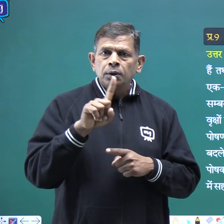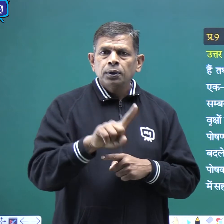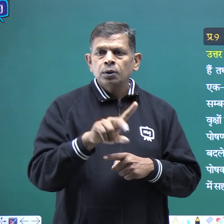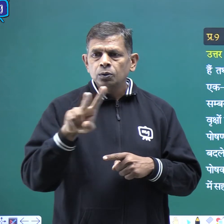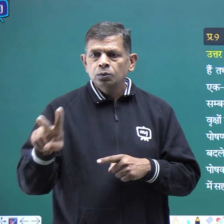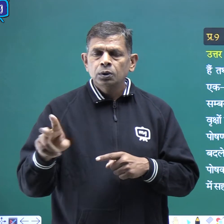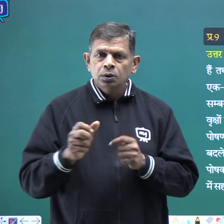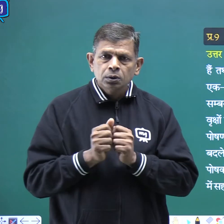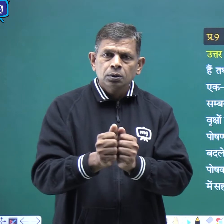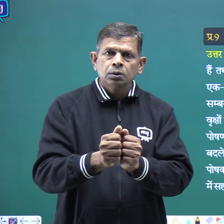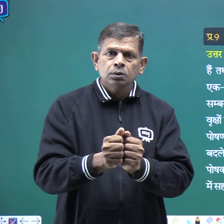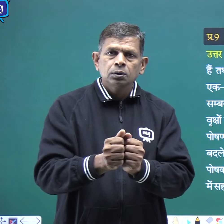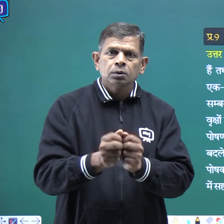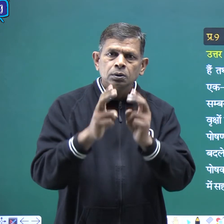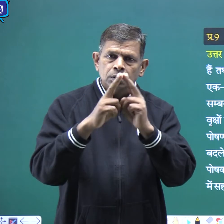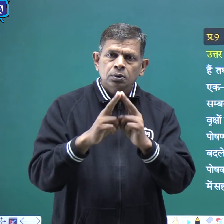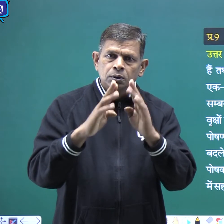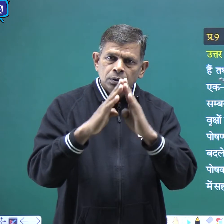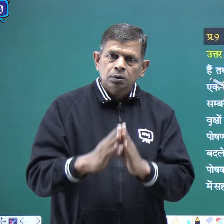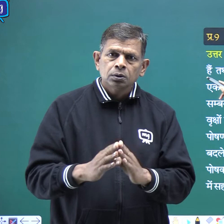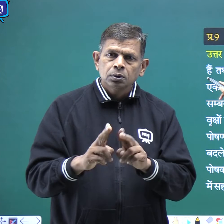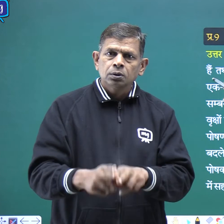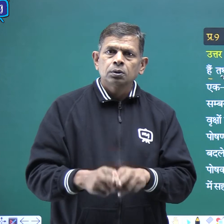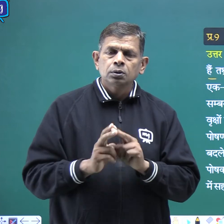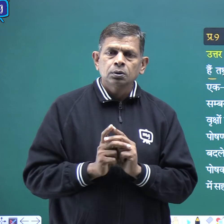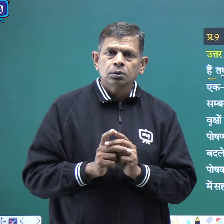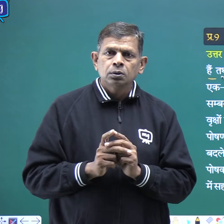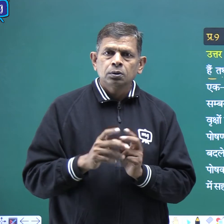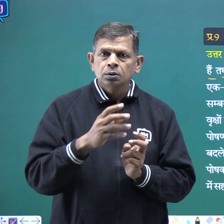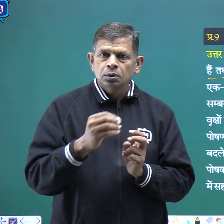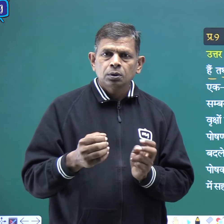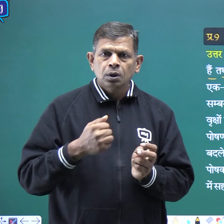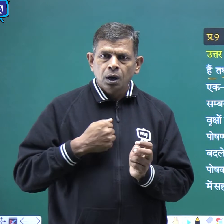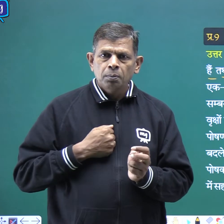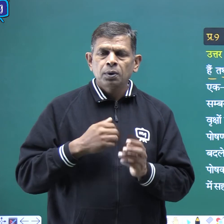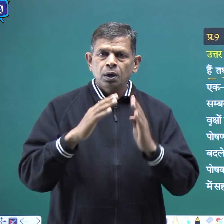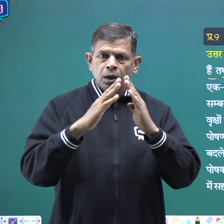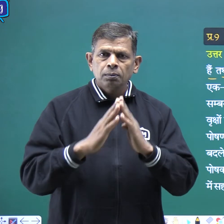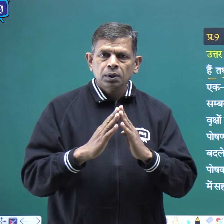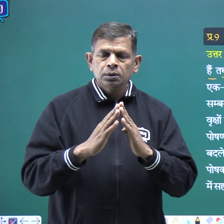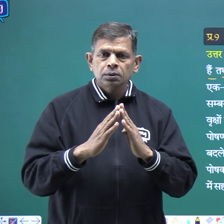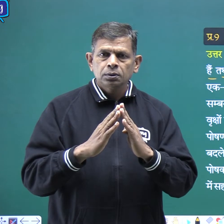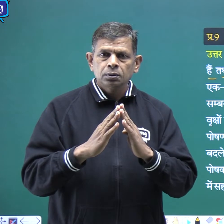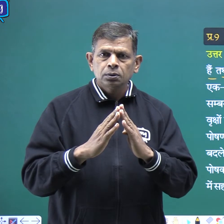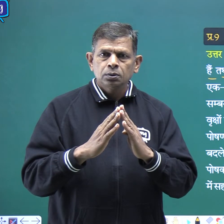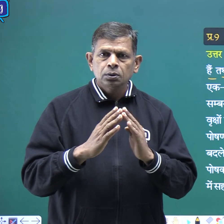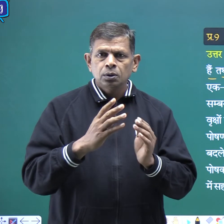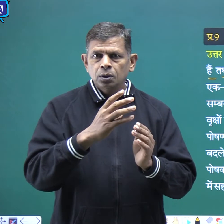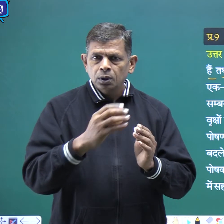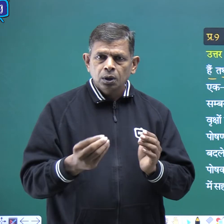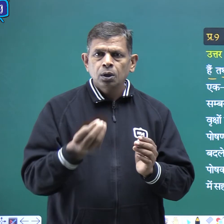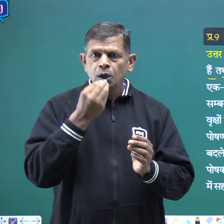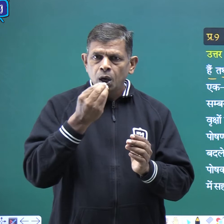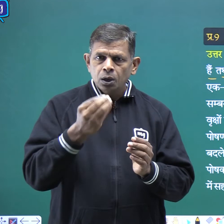साथ रहते हैं तथा अपना आवास एवं